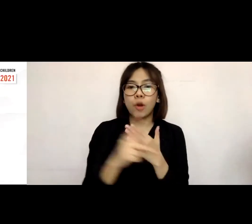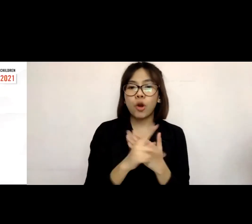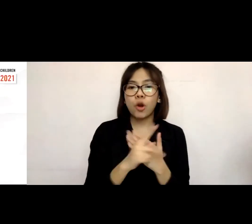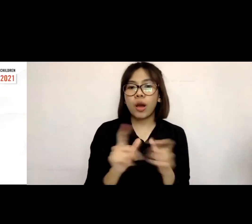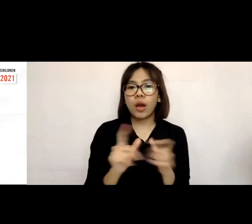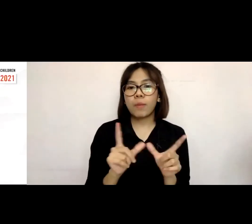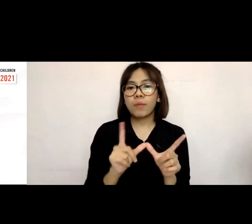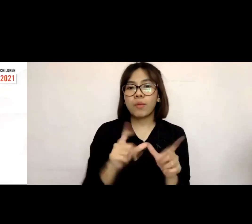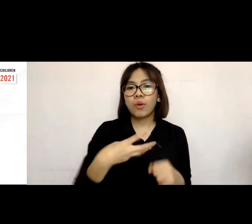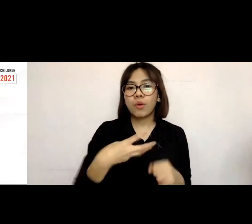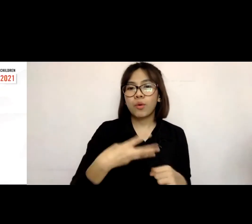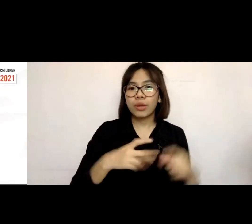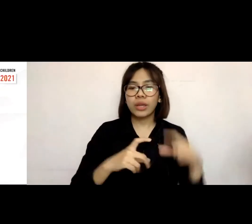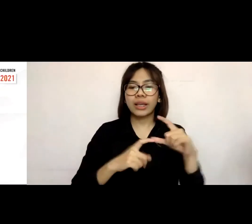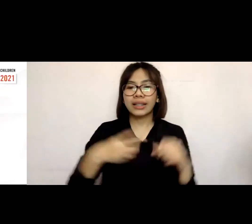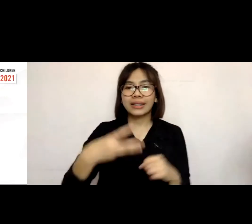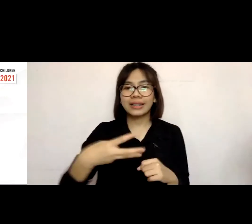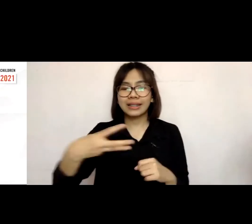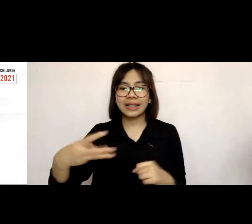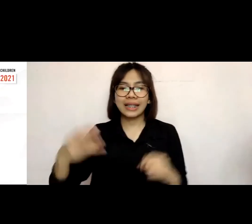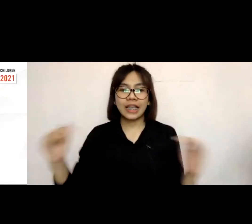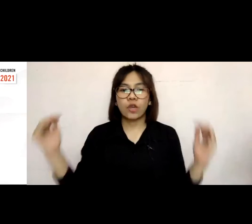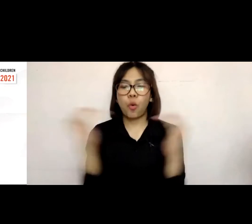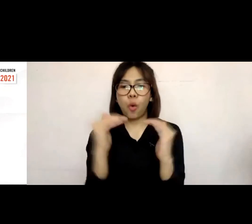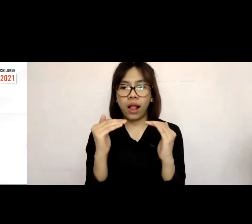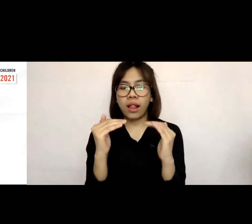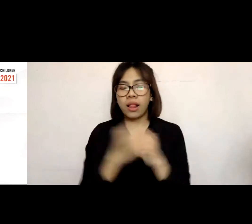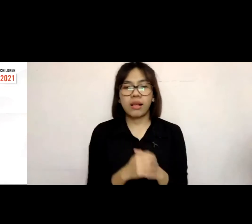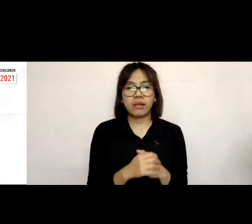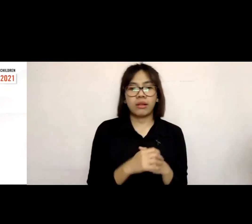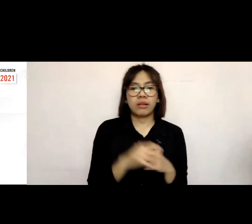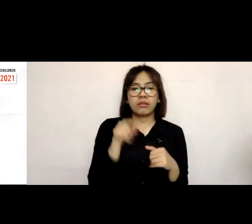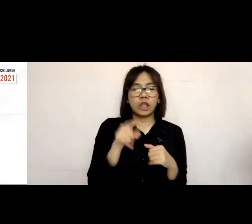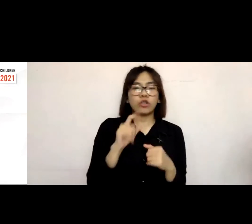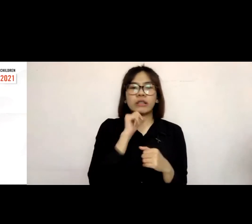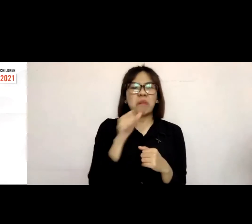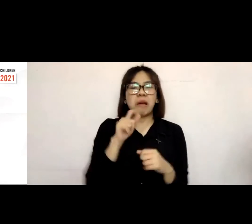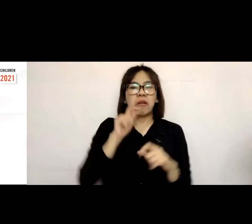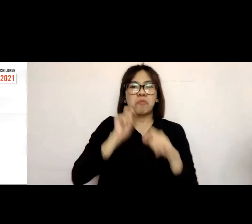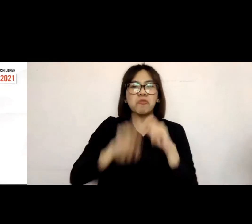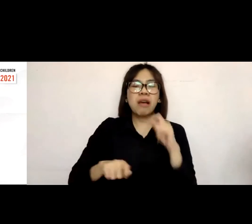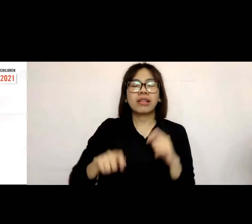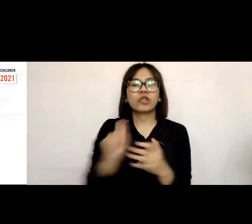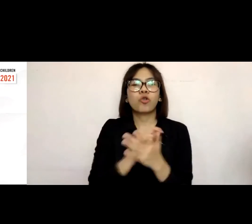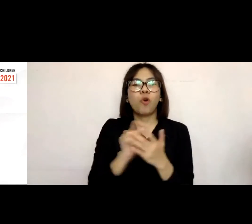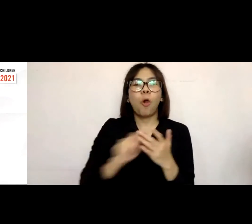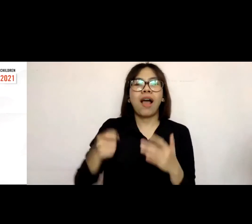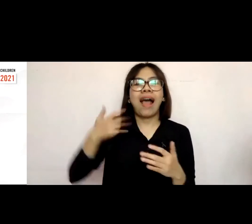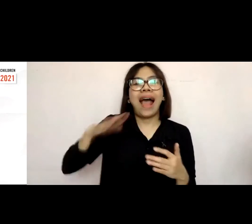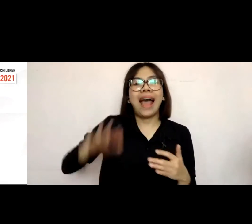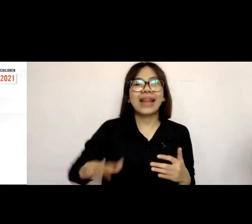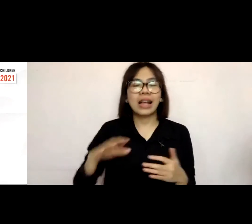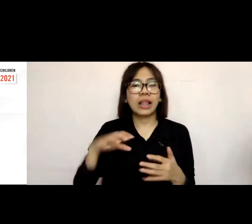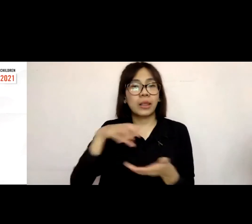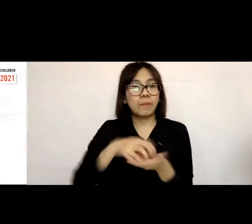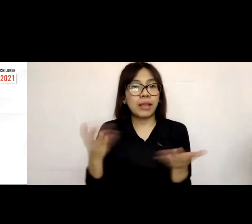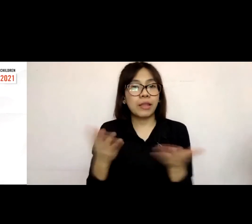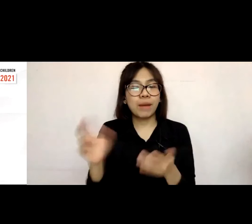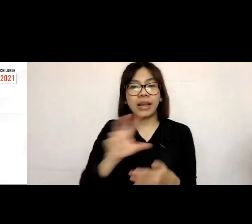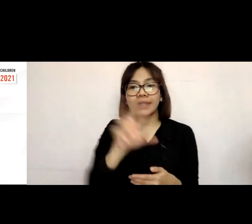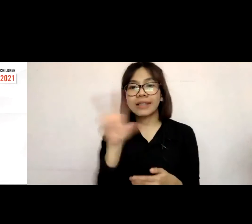yang mentransformasikan norma gender anak sekolah di Jawa Barat. Dan tujuan dari program adalah mendukung